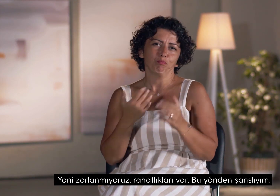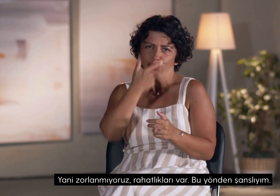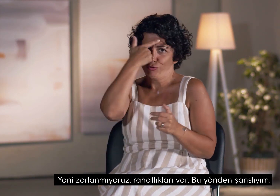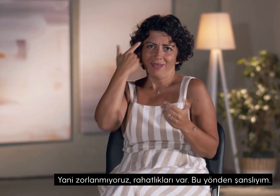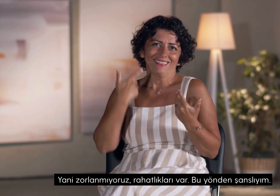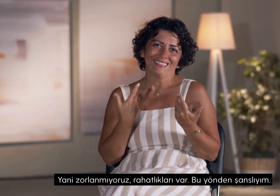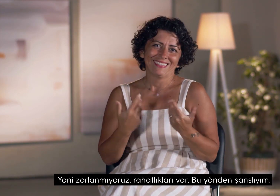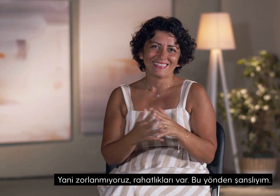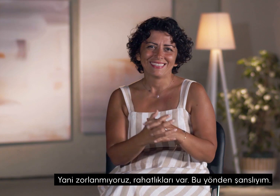şanslıyım.